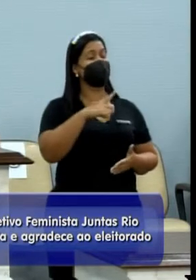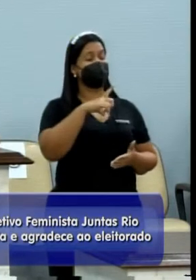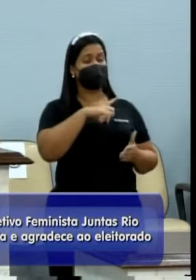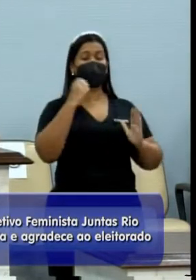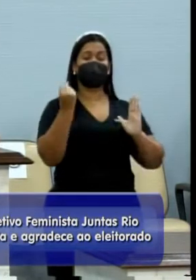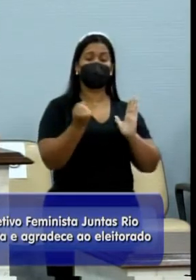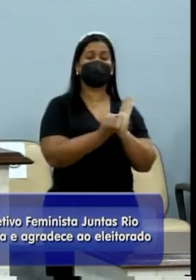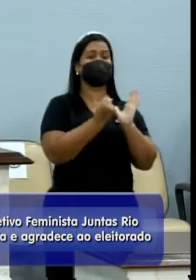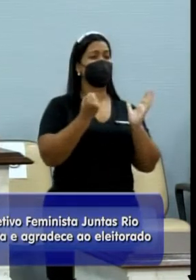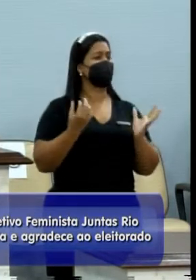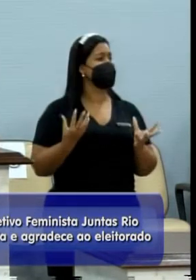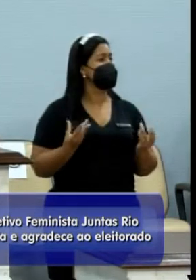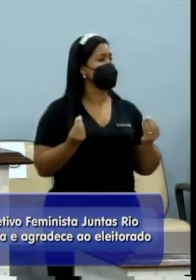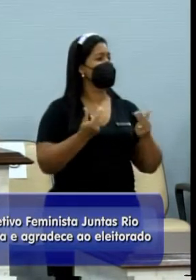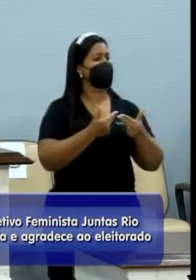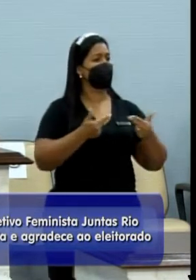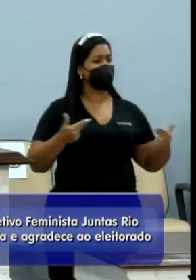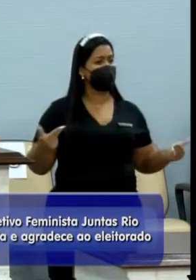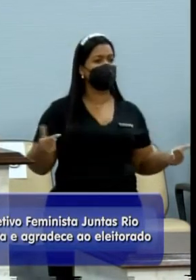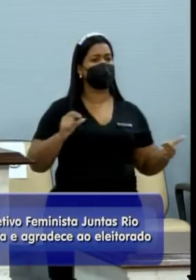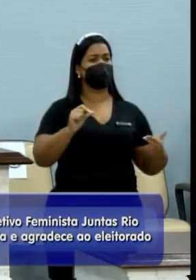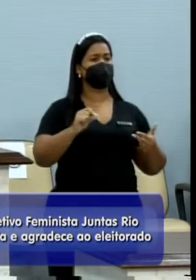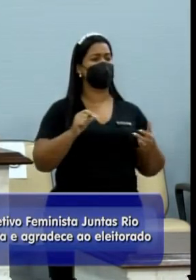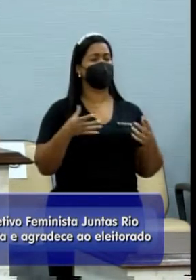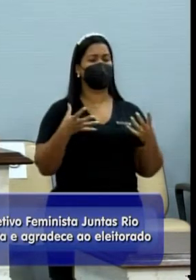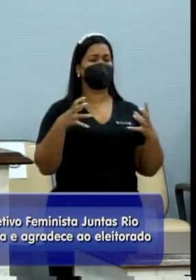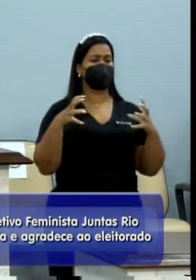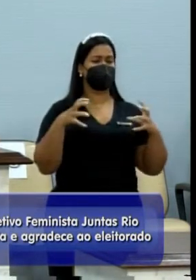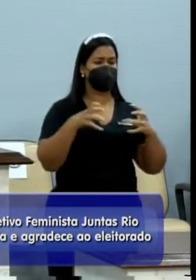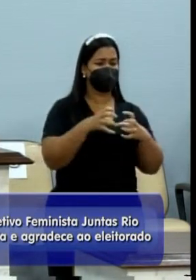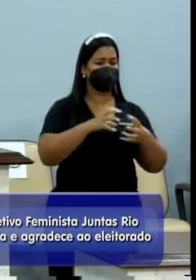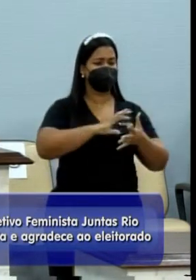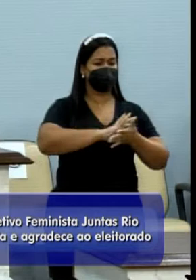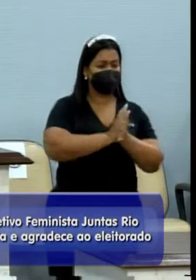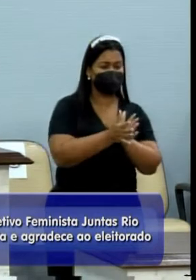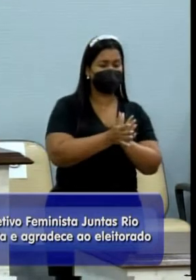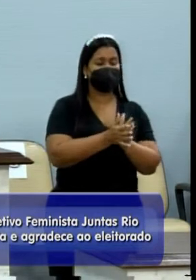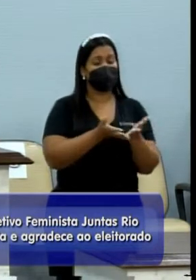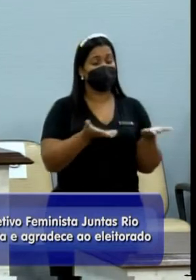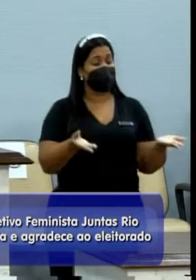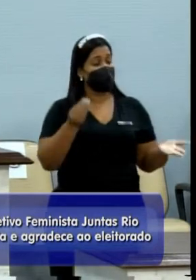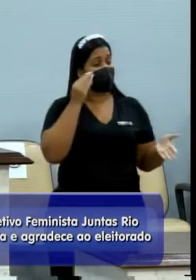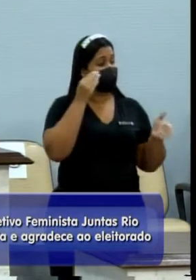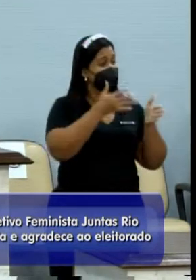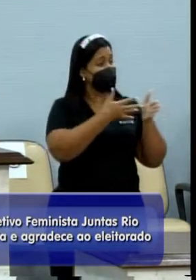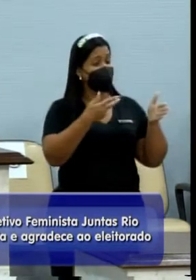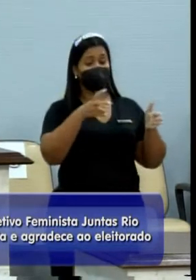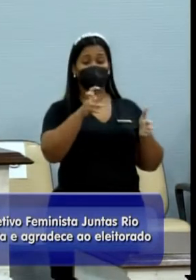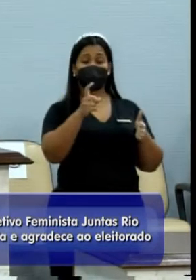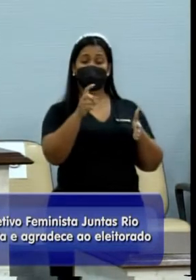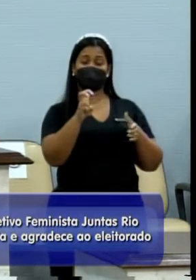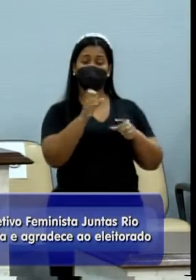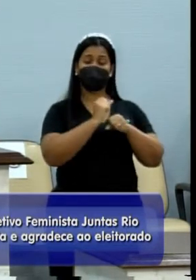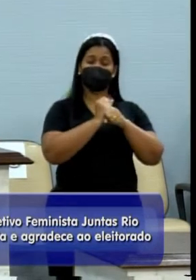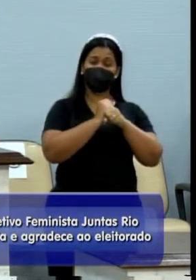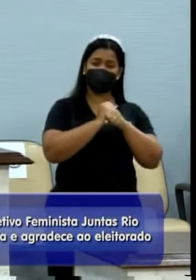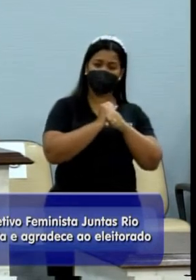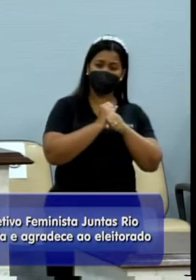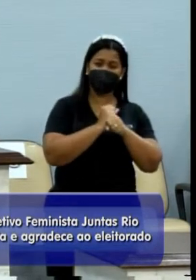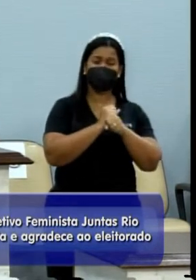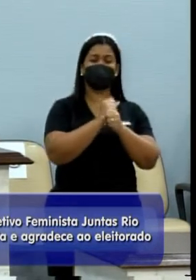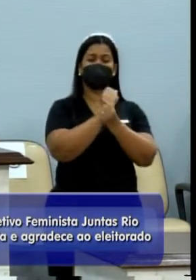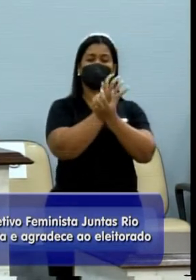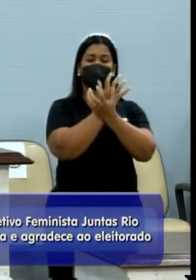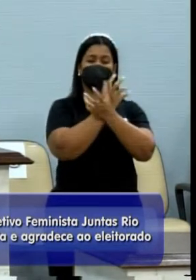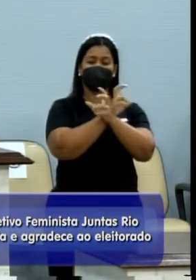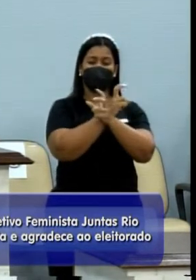registrado muitos casos de tortura, e não tem muito tempo, tem pelo menos uns 15 anos, ossadas e mais